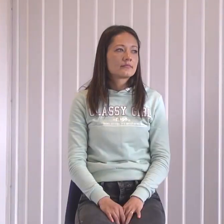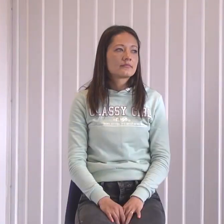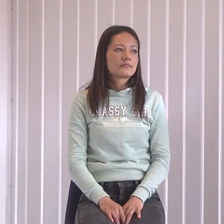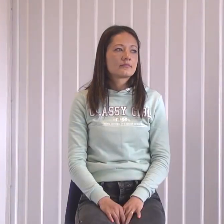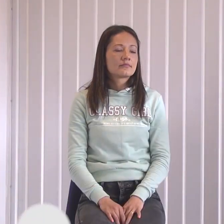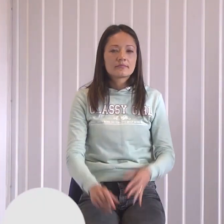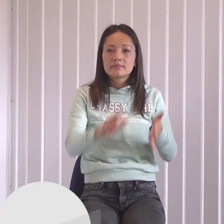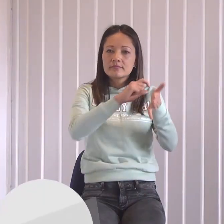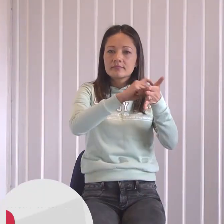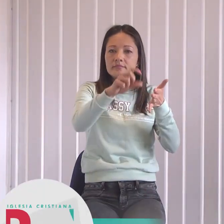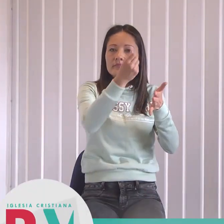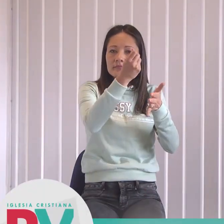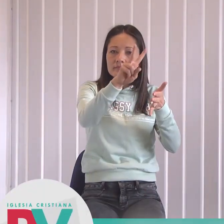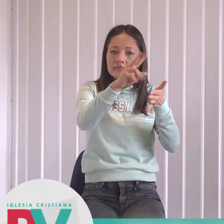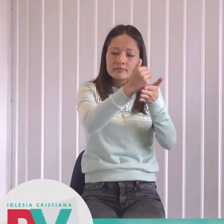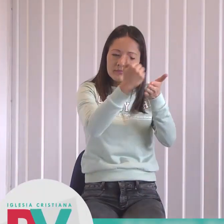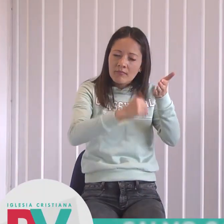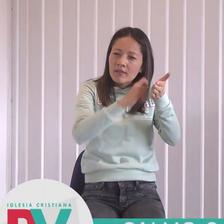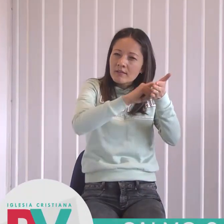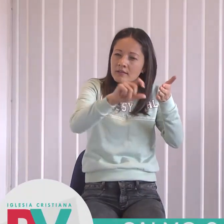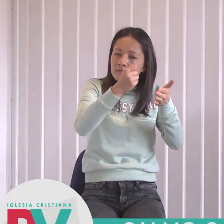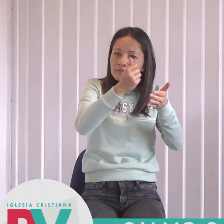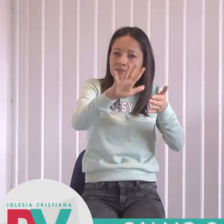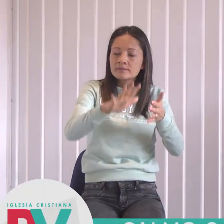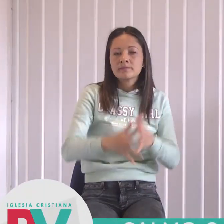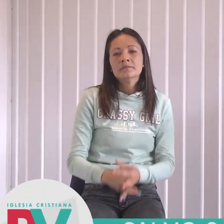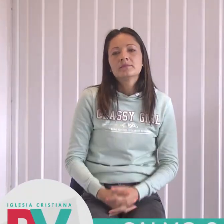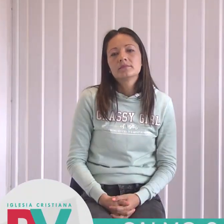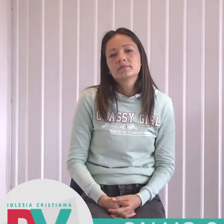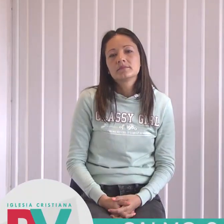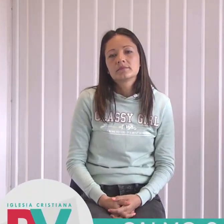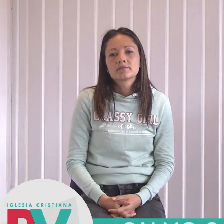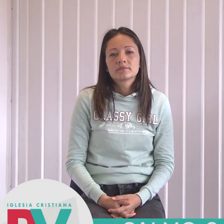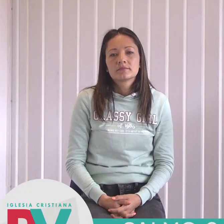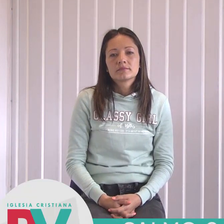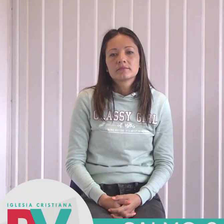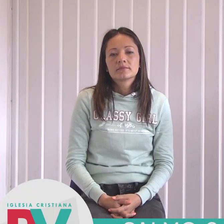el versículo 12 hasta el... Dice así,